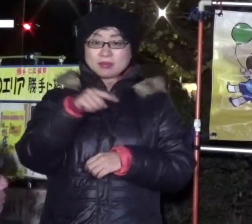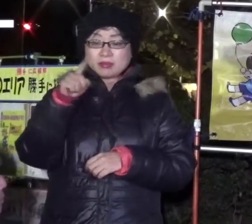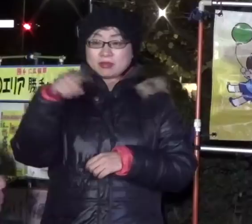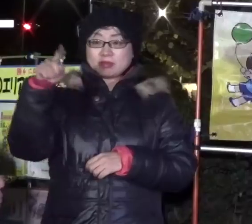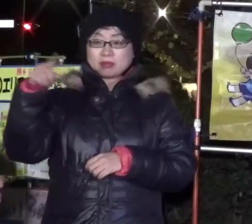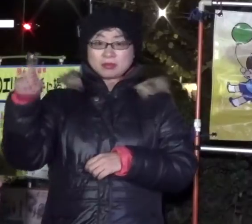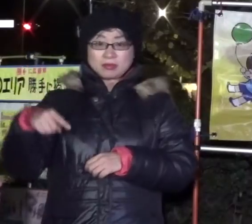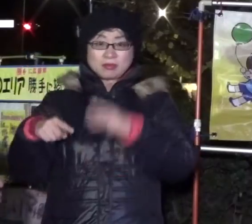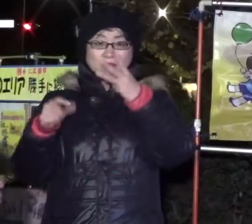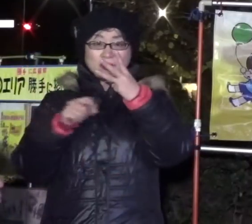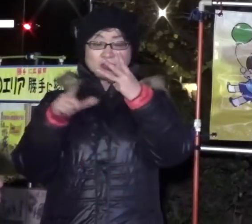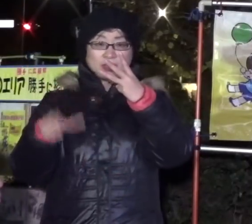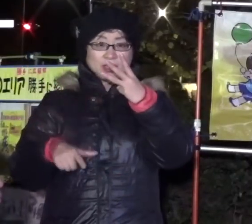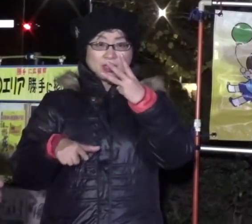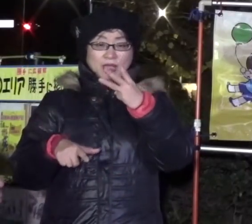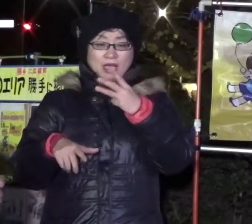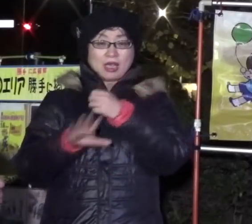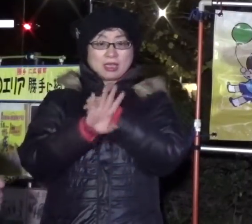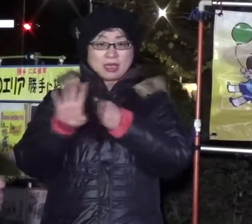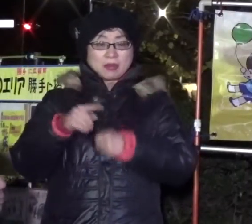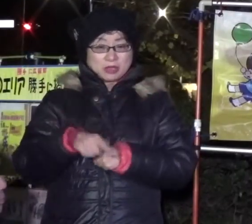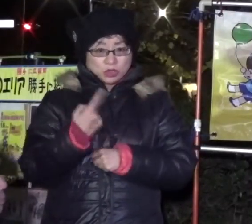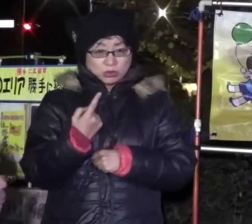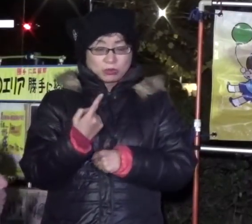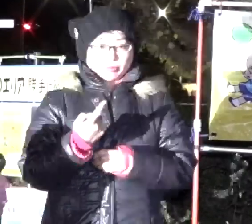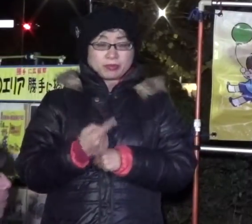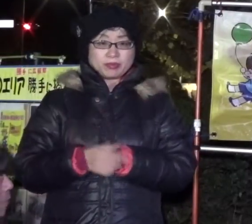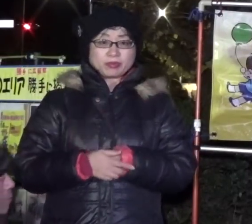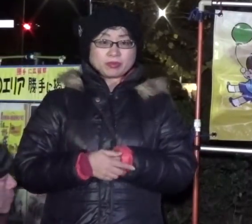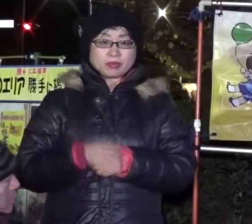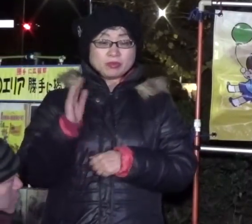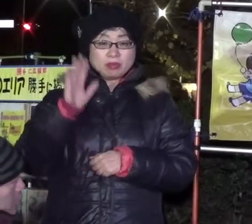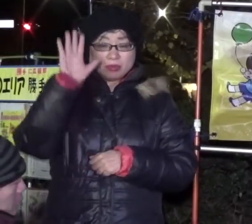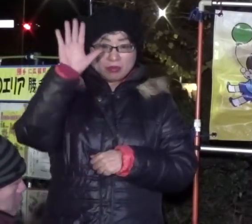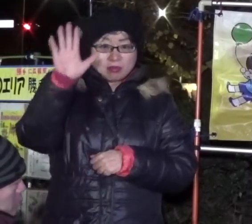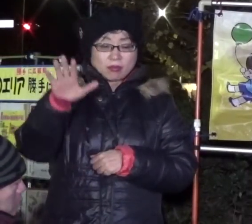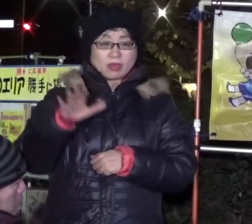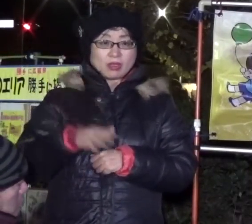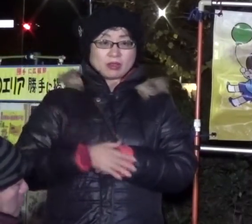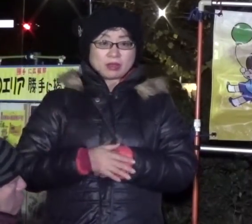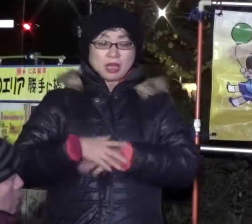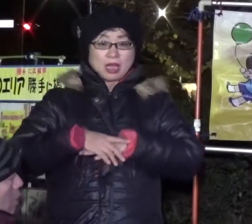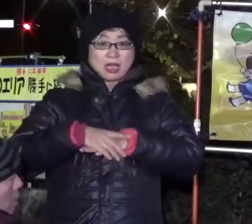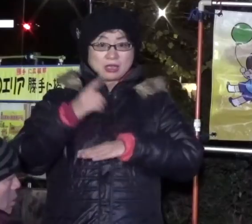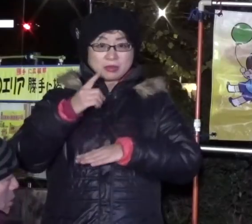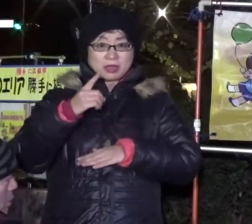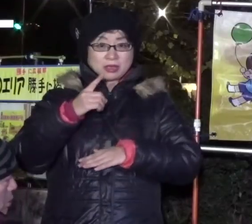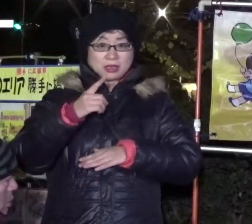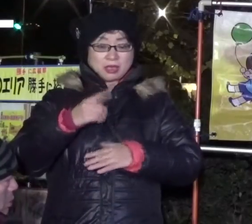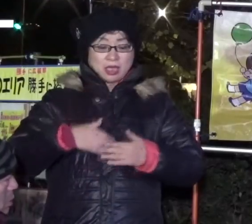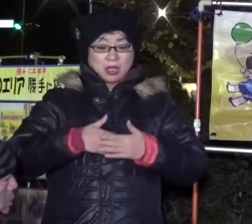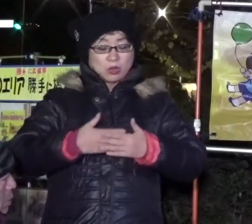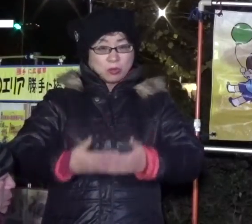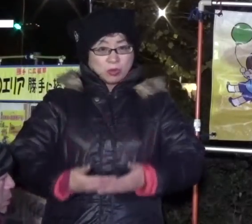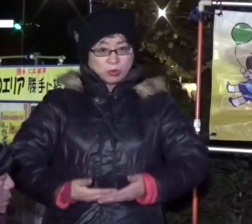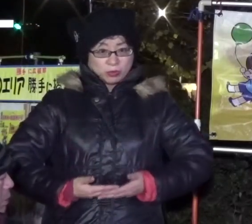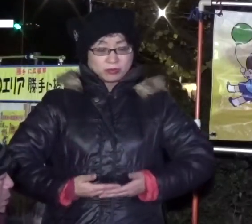2011年3月の原発事故があって、その後私は初めての子供を妊娠しました